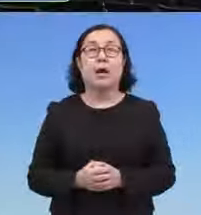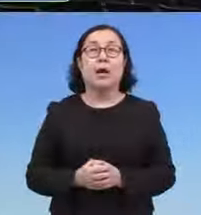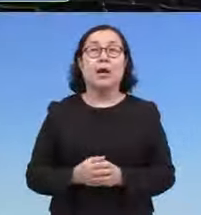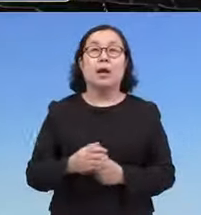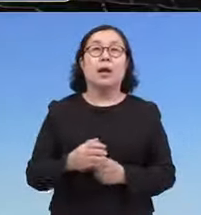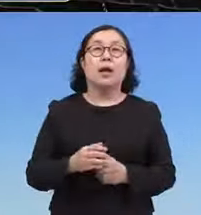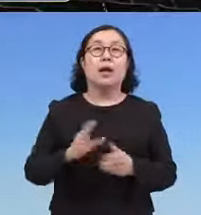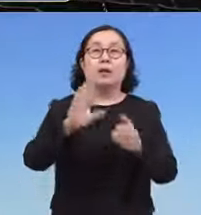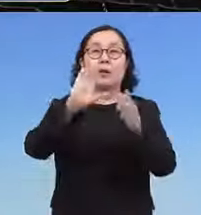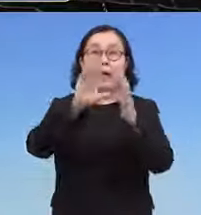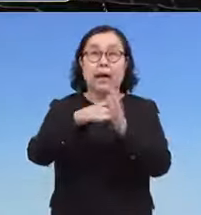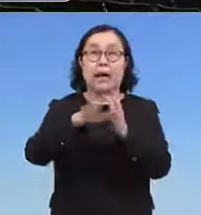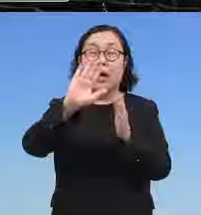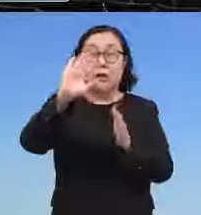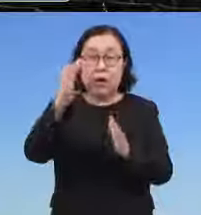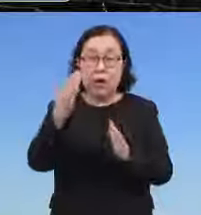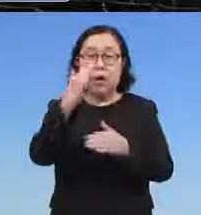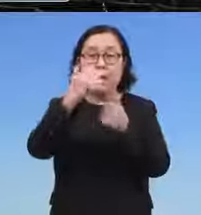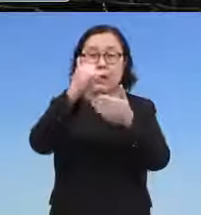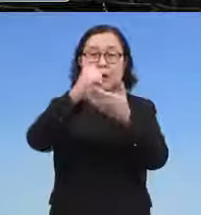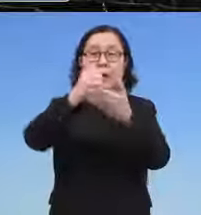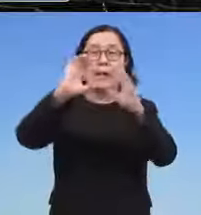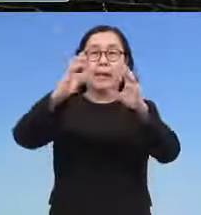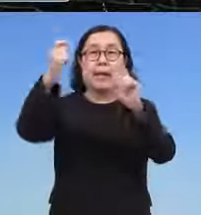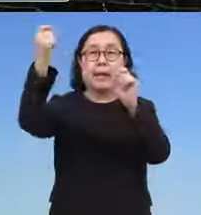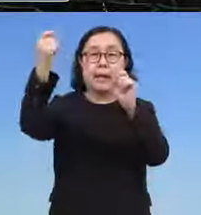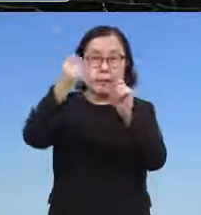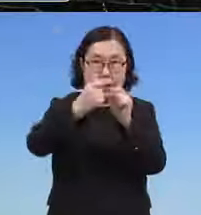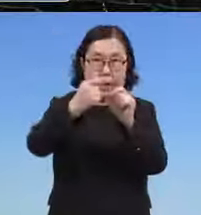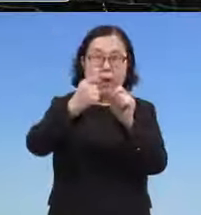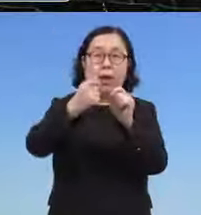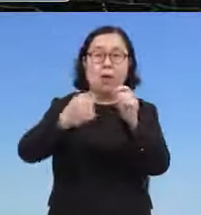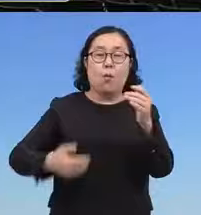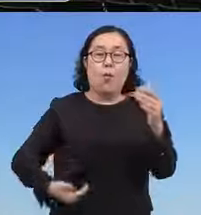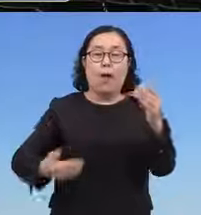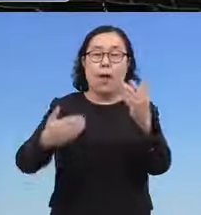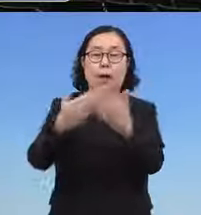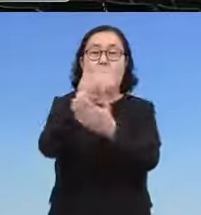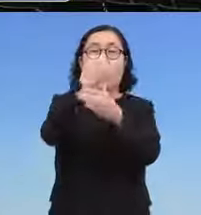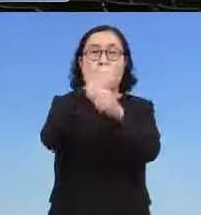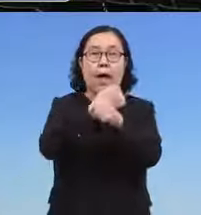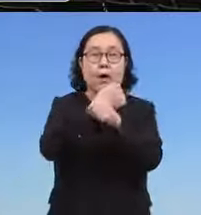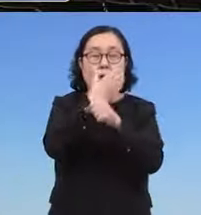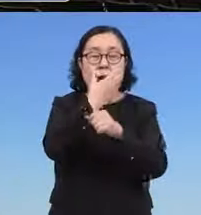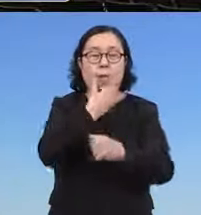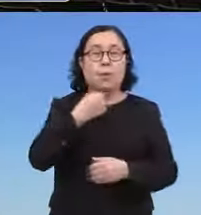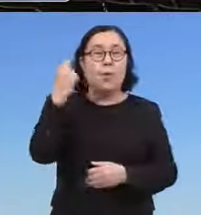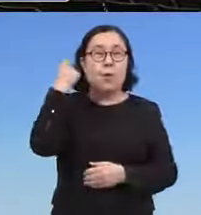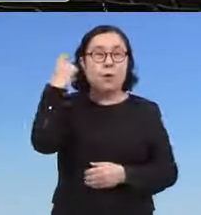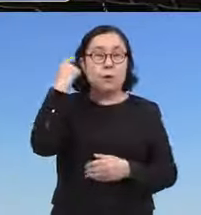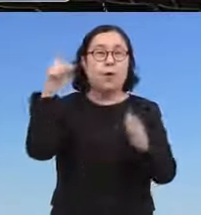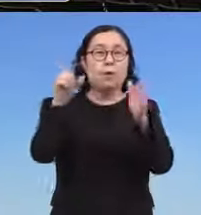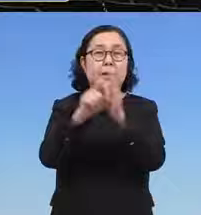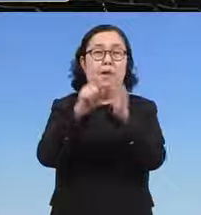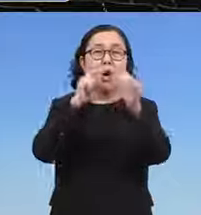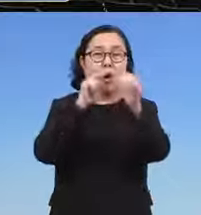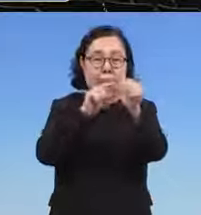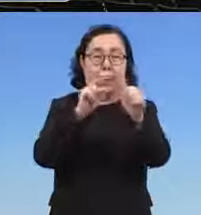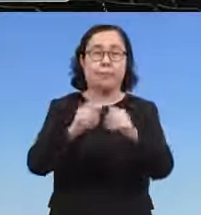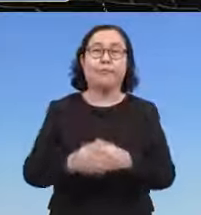15절 이르시되 때가 찼고 하나님의 나라가 가까이 왔으니 회개하고 복음을